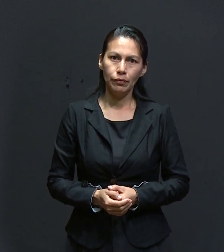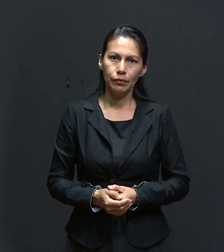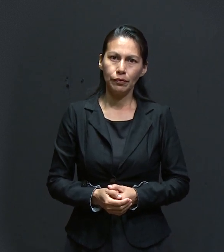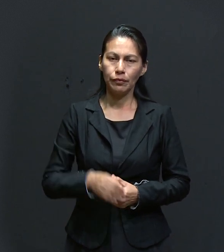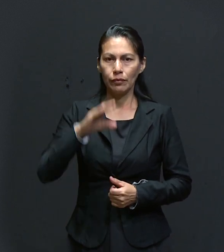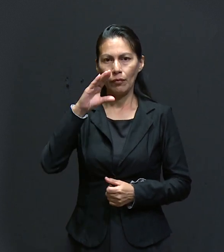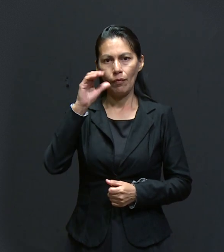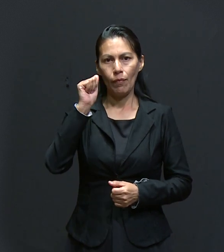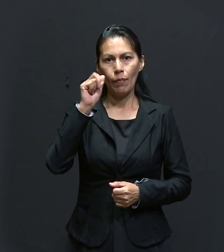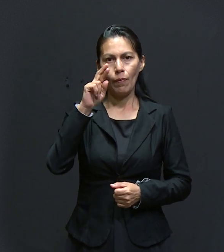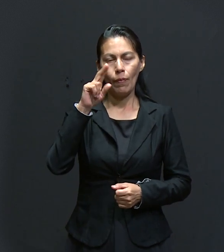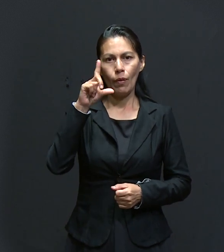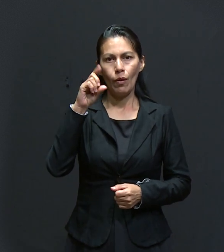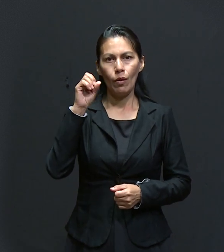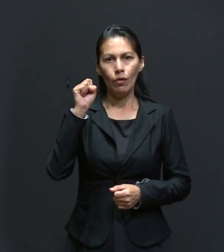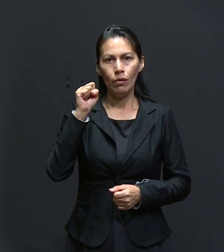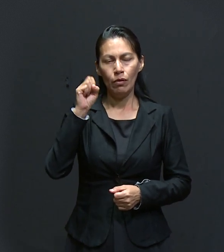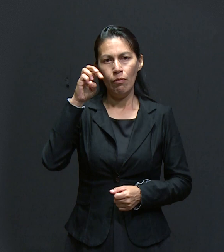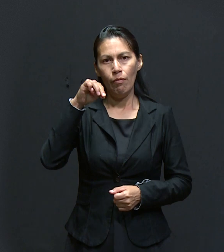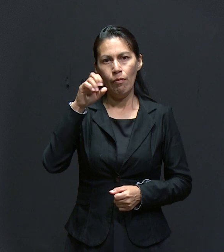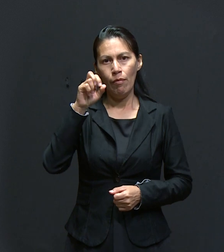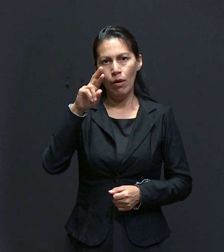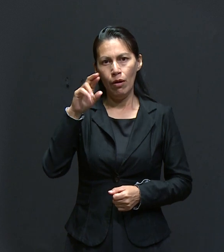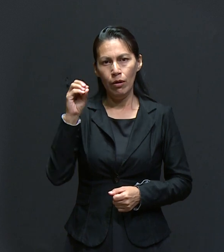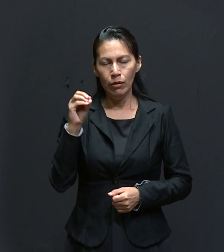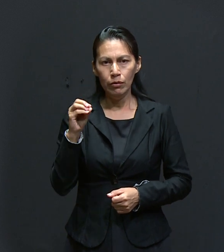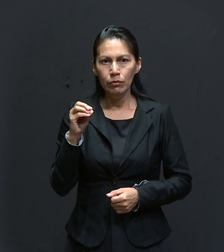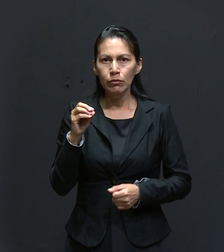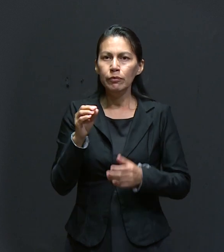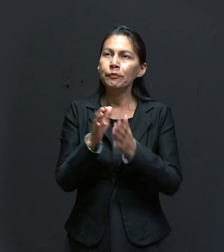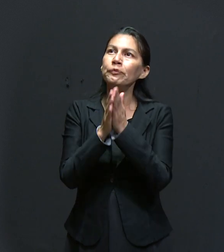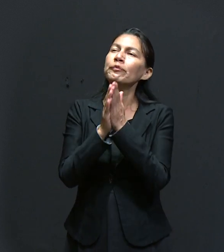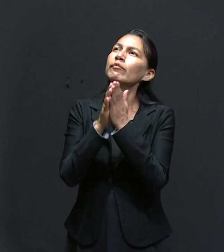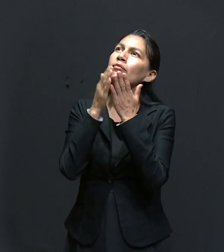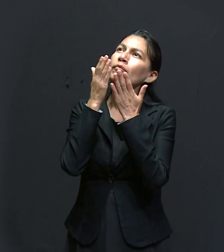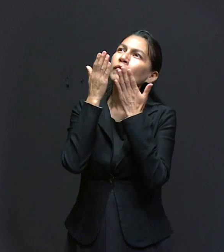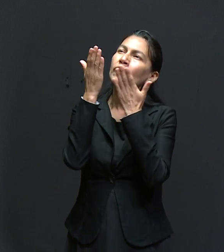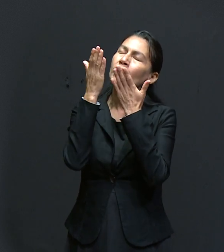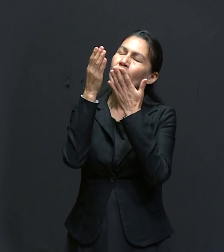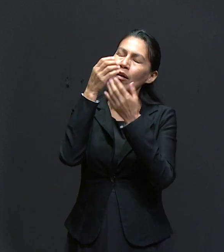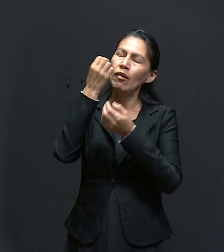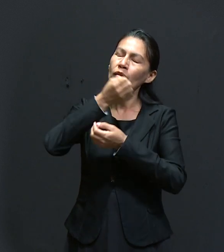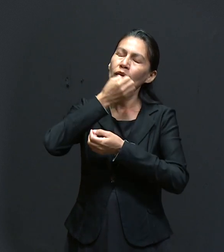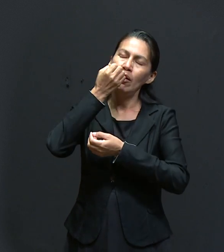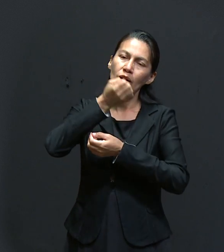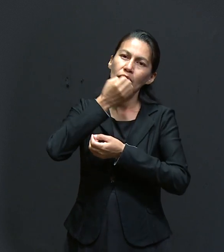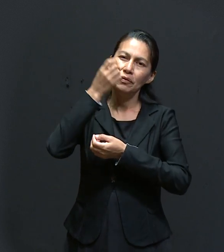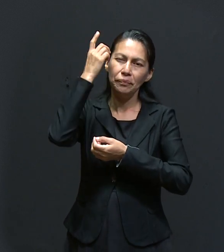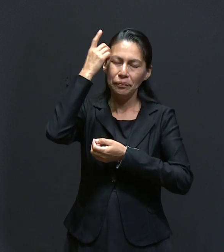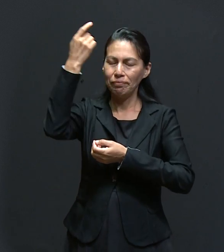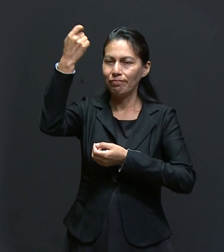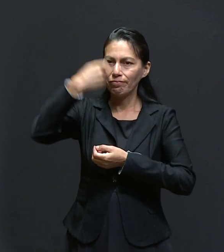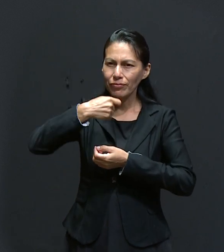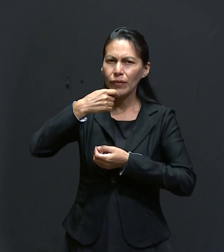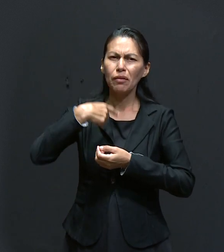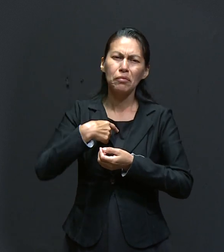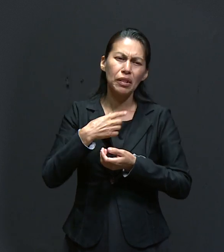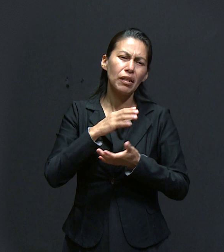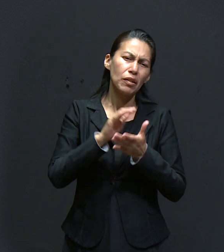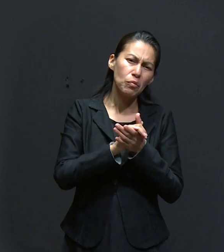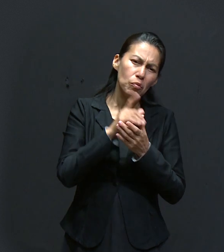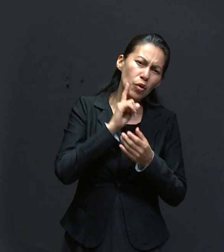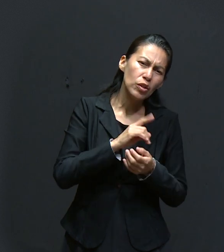carlos mario pido oración por mí y mi esposa ruth de la cruz por mis hijos grecia carlos